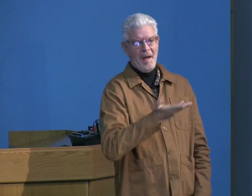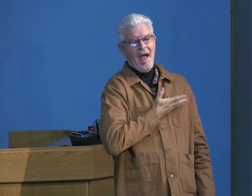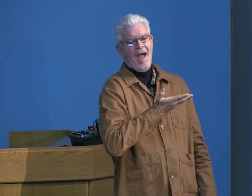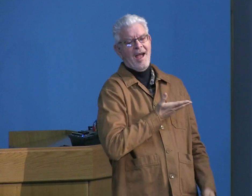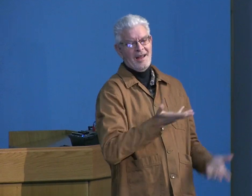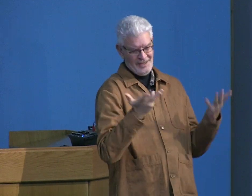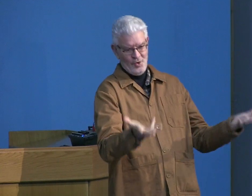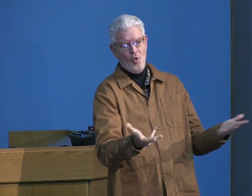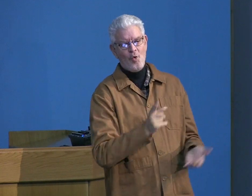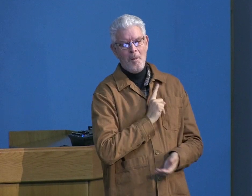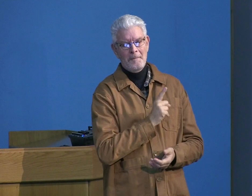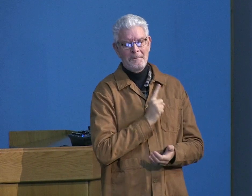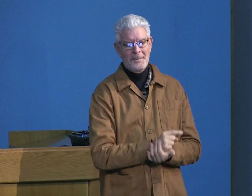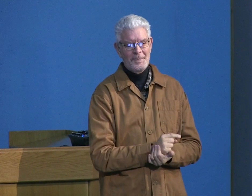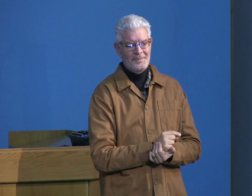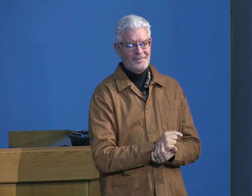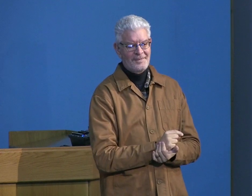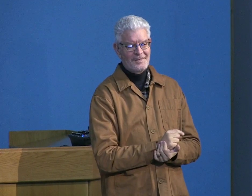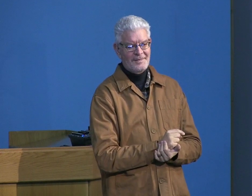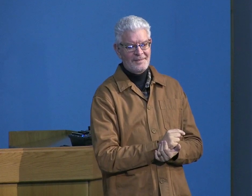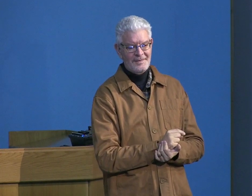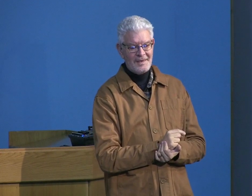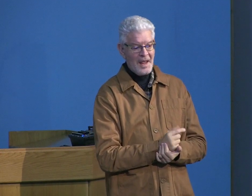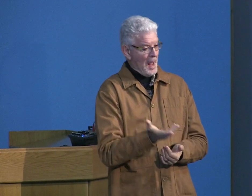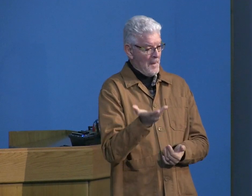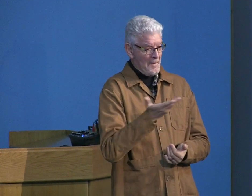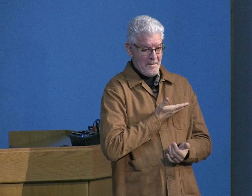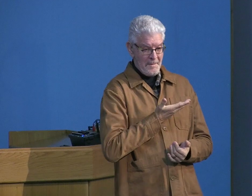Dit is hoekom dit Vadersdag is.